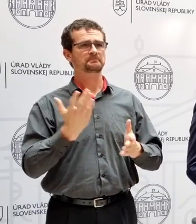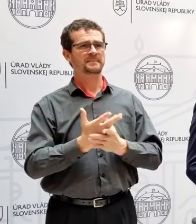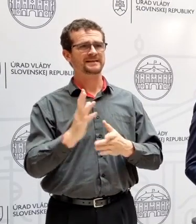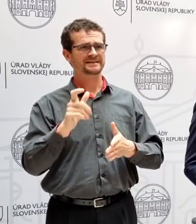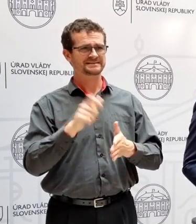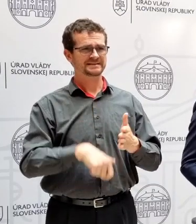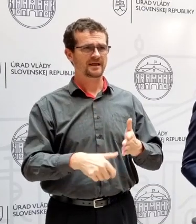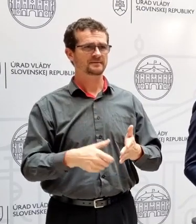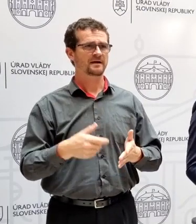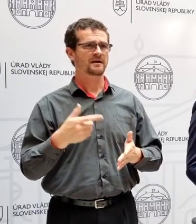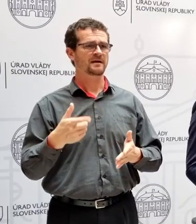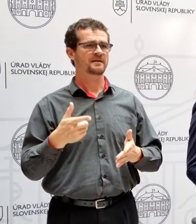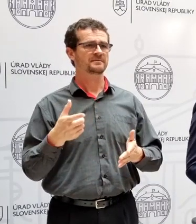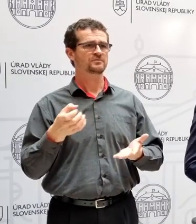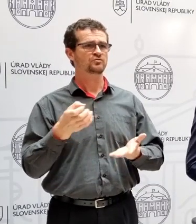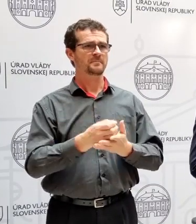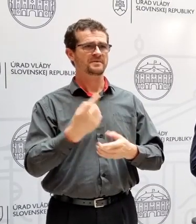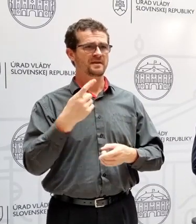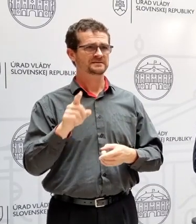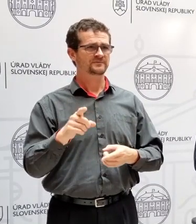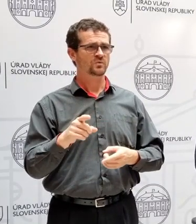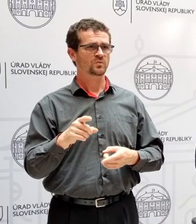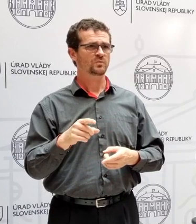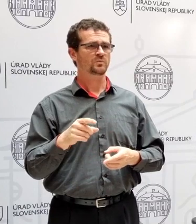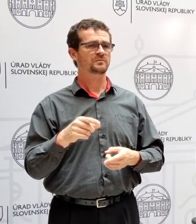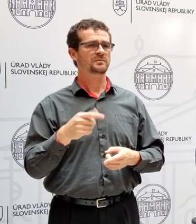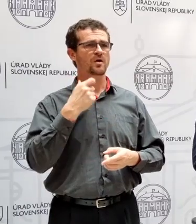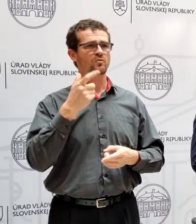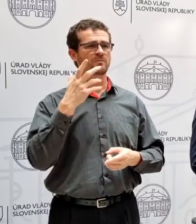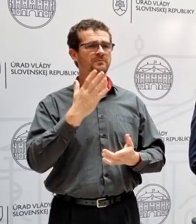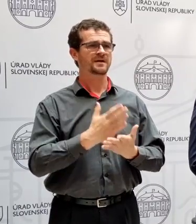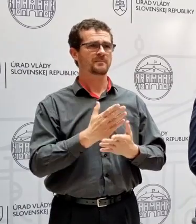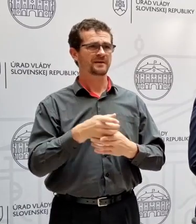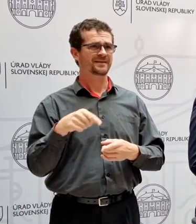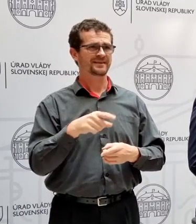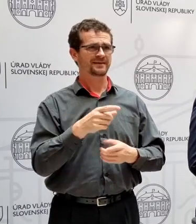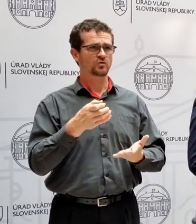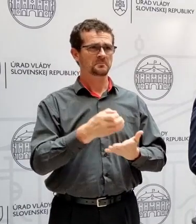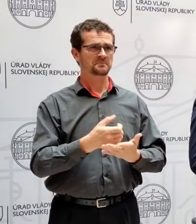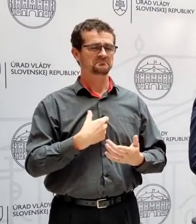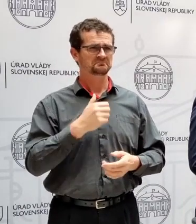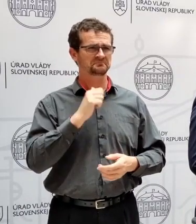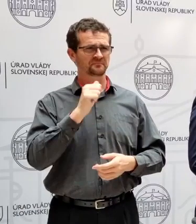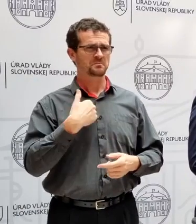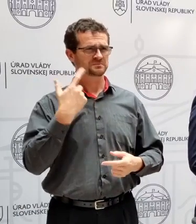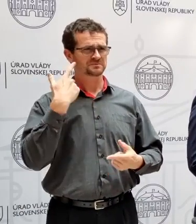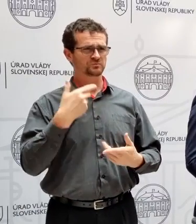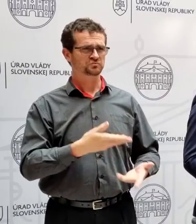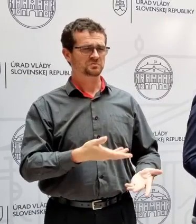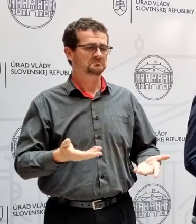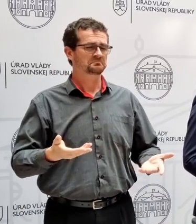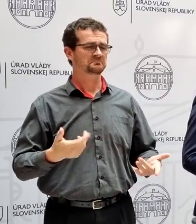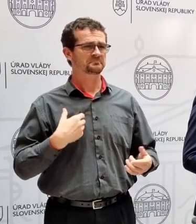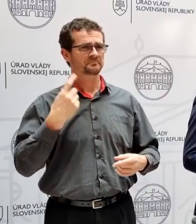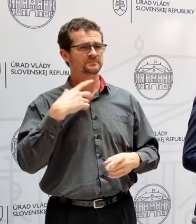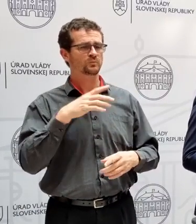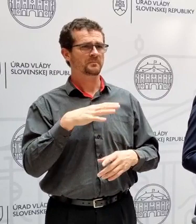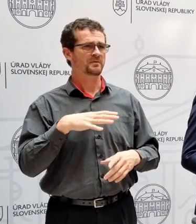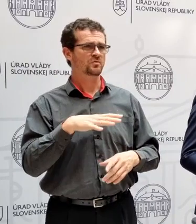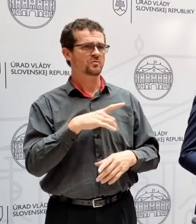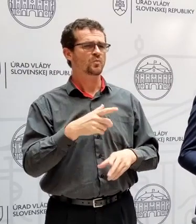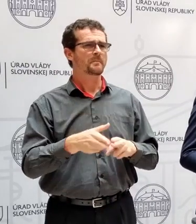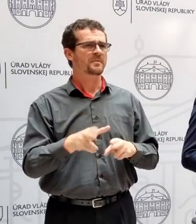aj keď je to možno, že nominant zvonku. Tak ako to bude v prípade týchto nominantov? Neviem, vôbec som na tom nerozmýšľal, ale myslím si, že úplne